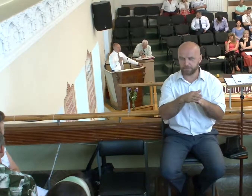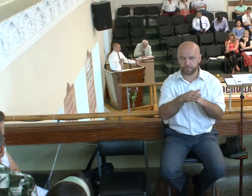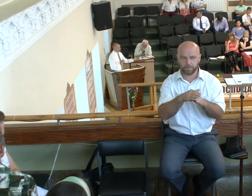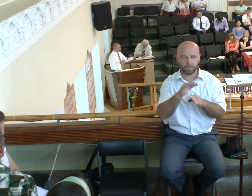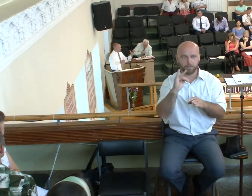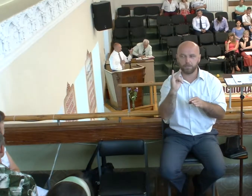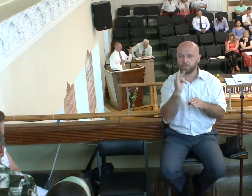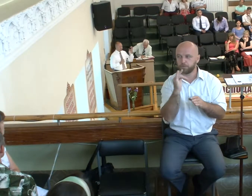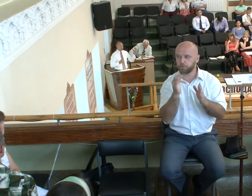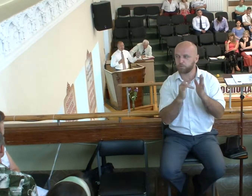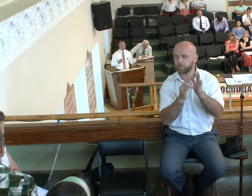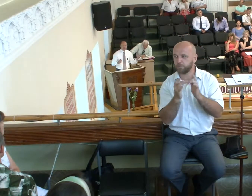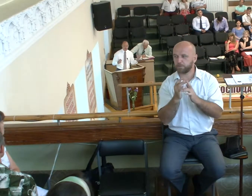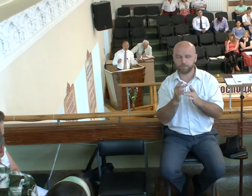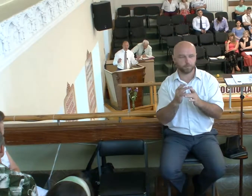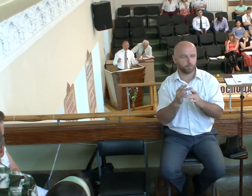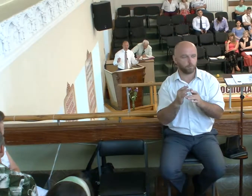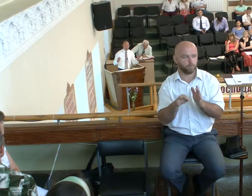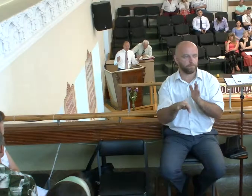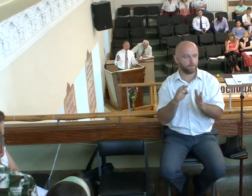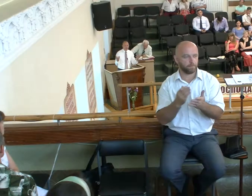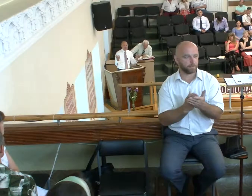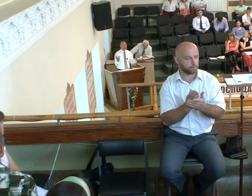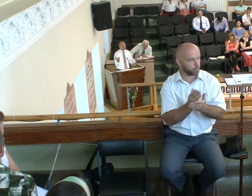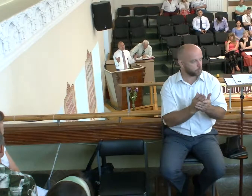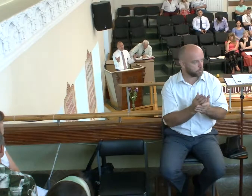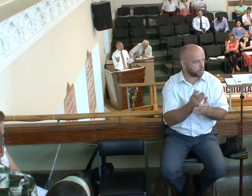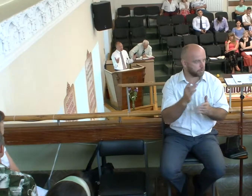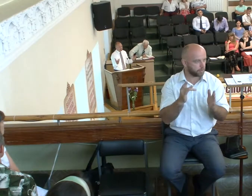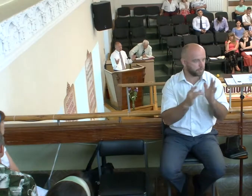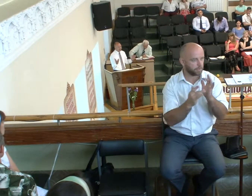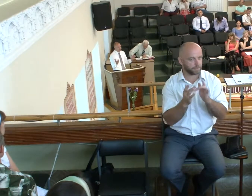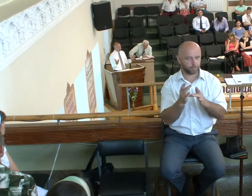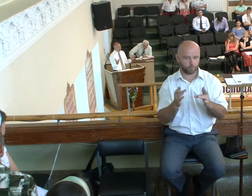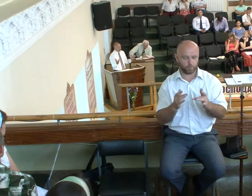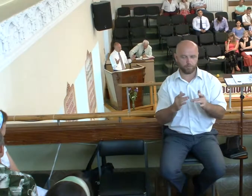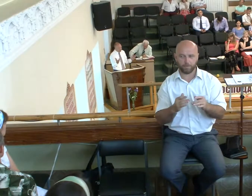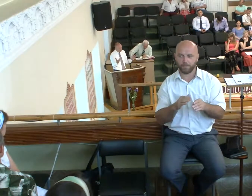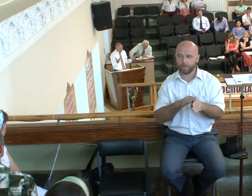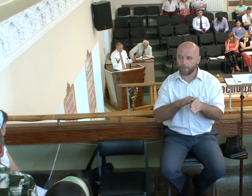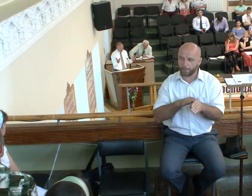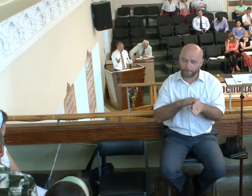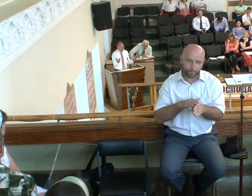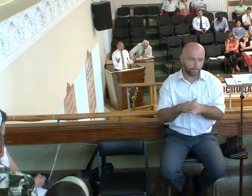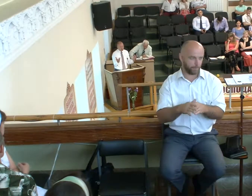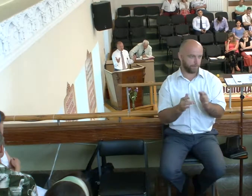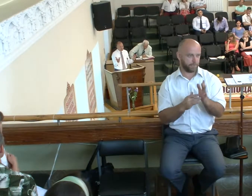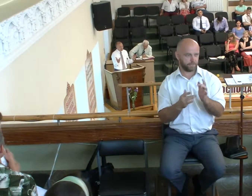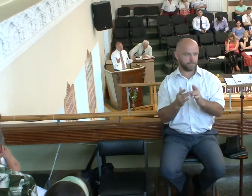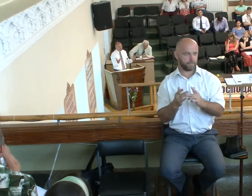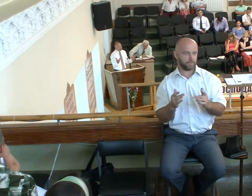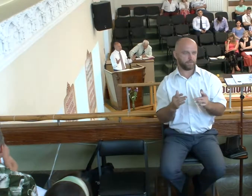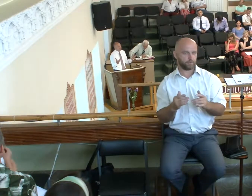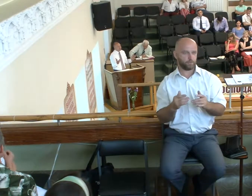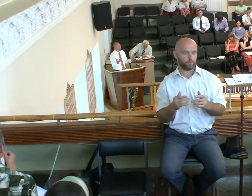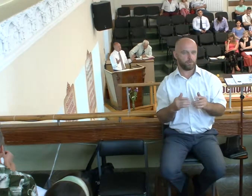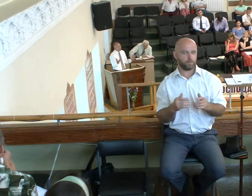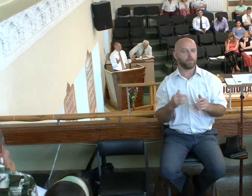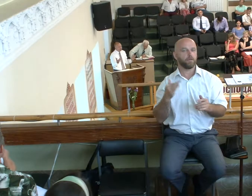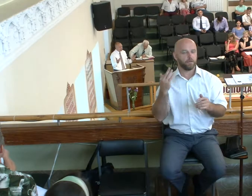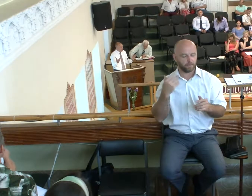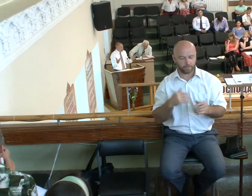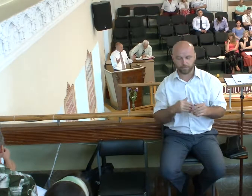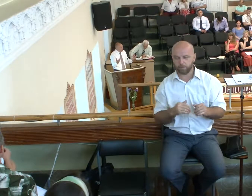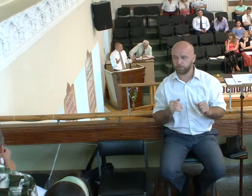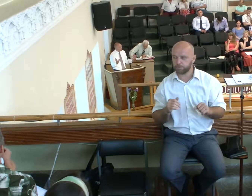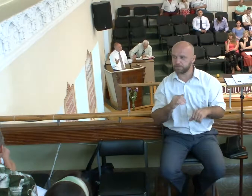Христом. Выбор служить Христу и выбор наполняться Христом. Так вот, когда он видит перед собой двух людей,